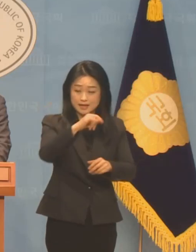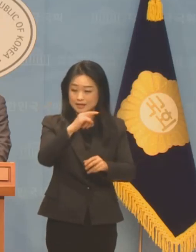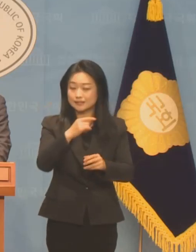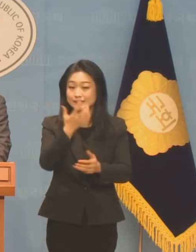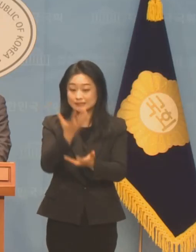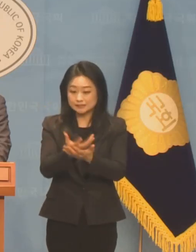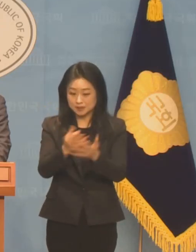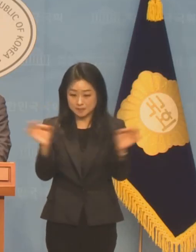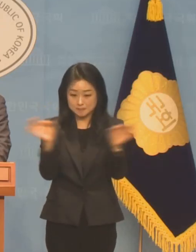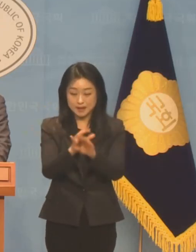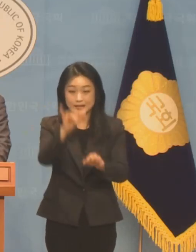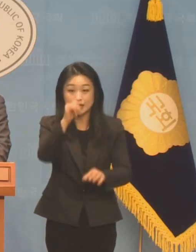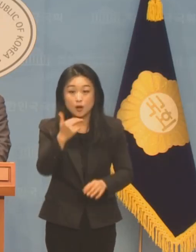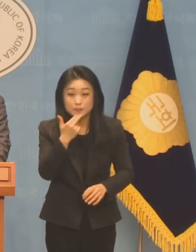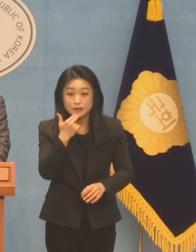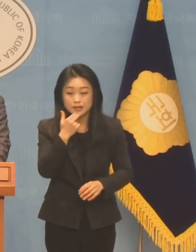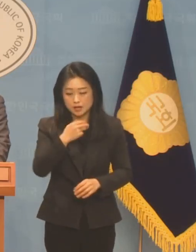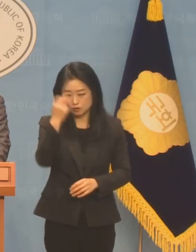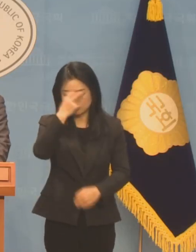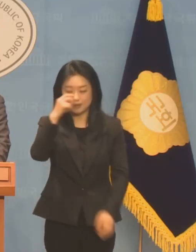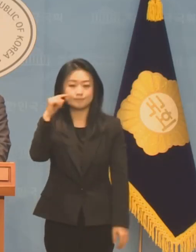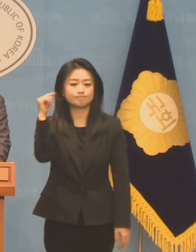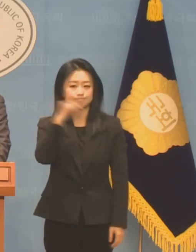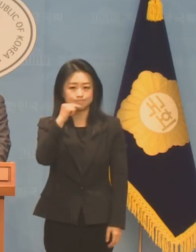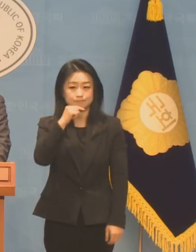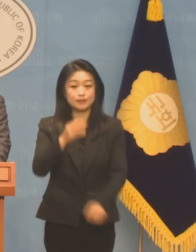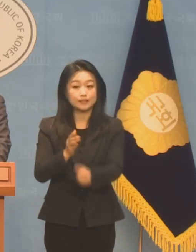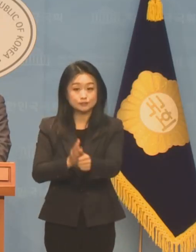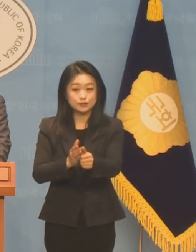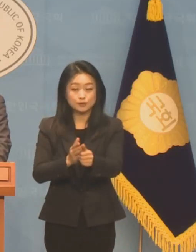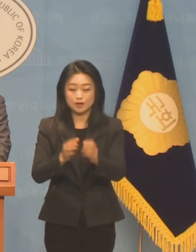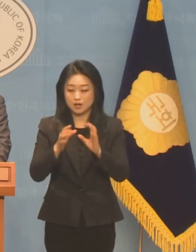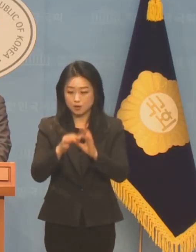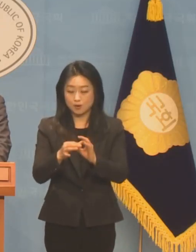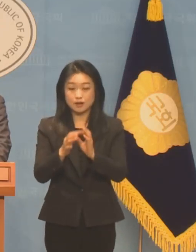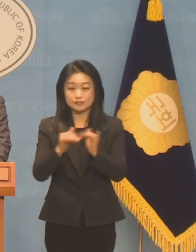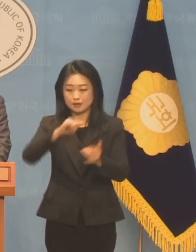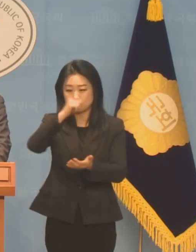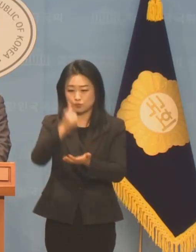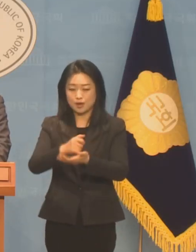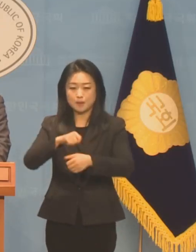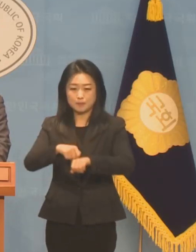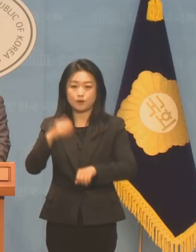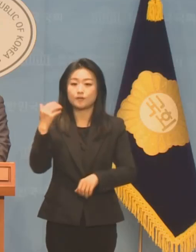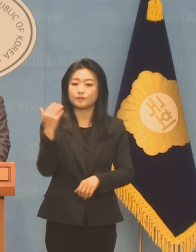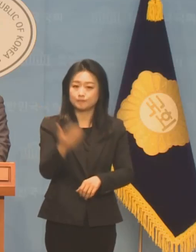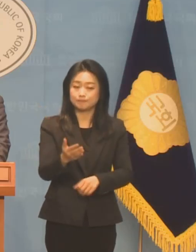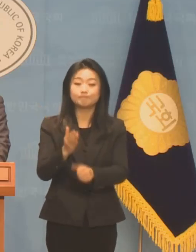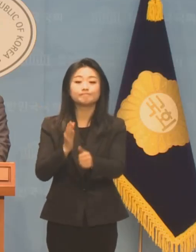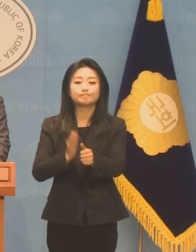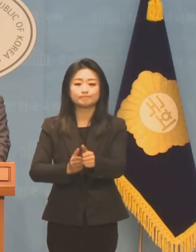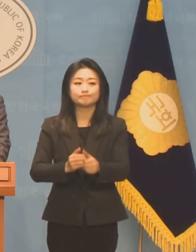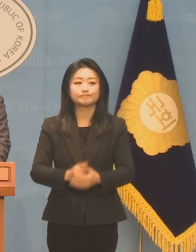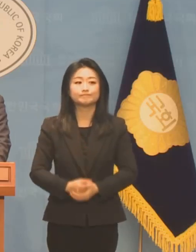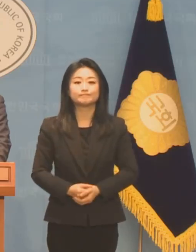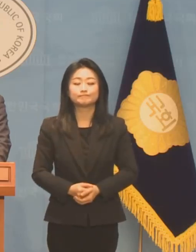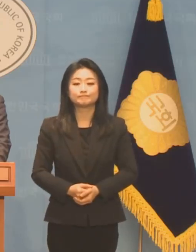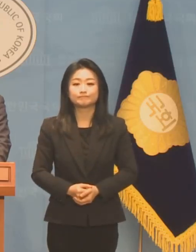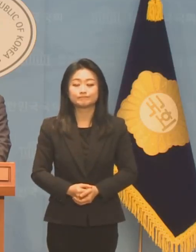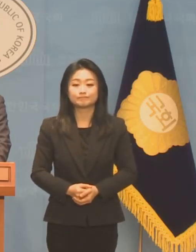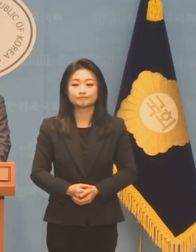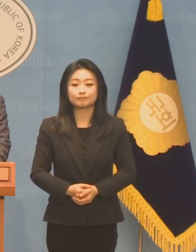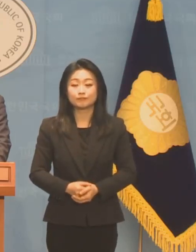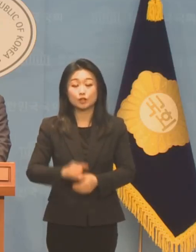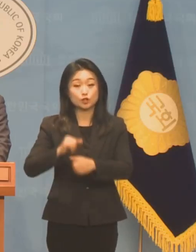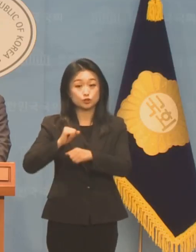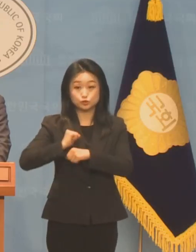인멸하려 했는지를 철저하게 밝히고 관련자를 엄벌해야 합니다. 다시는